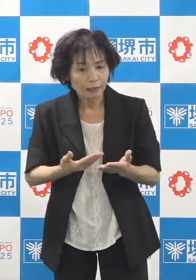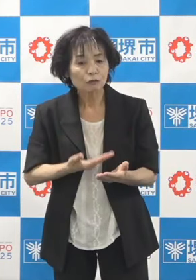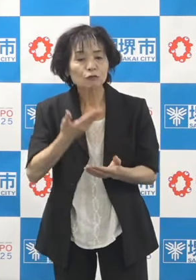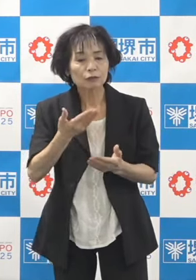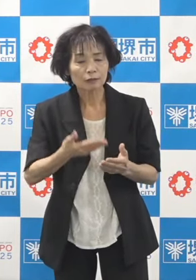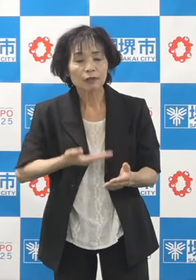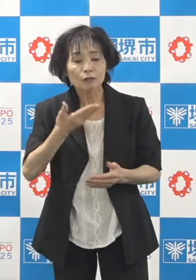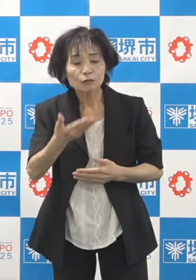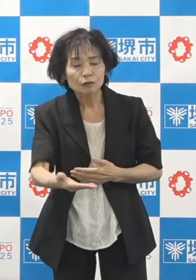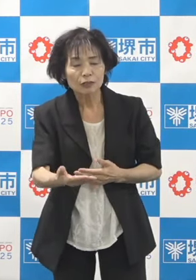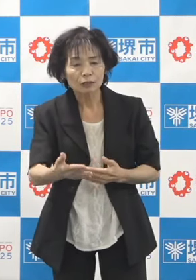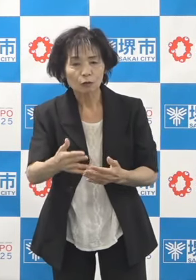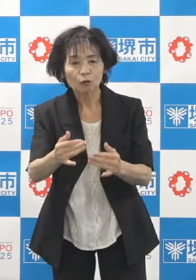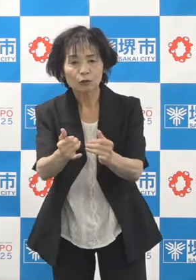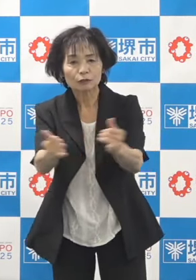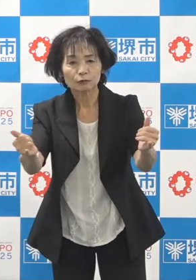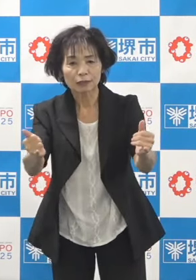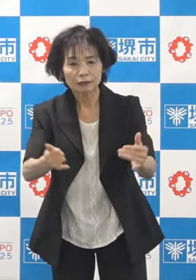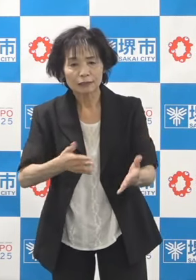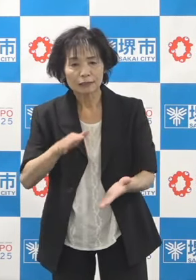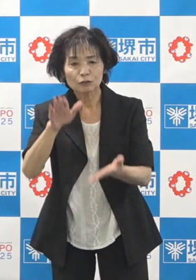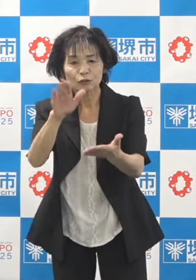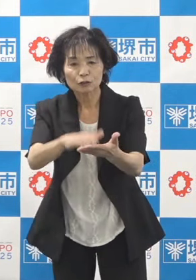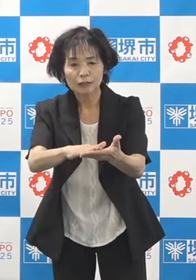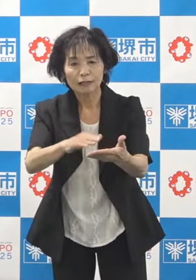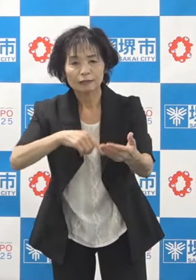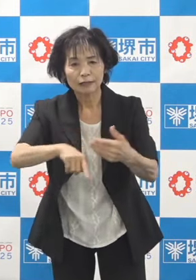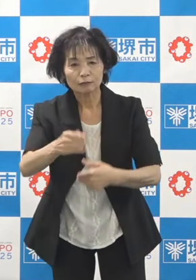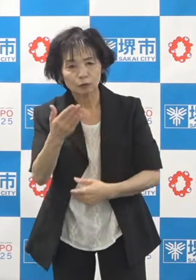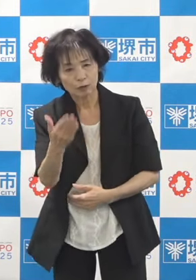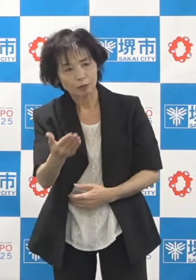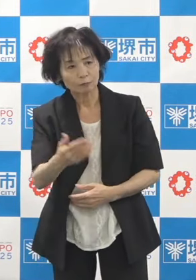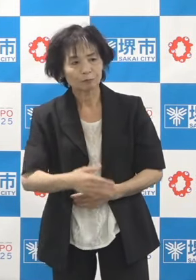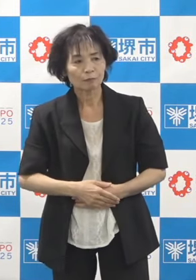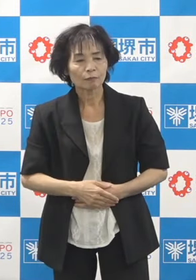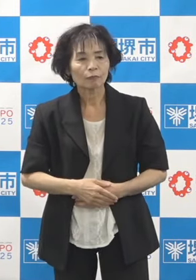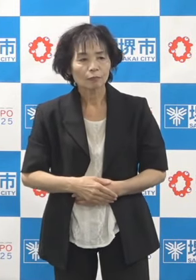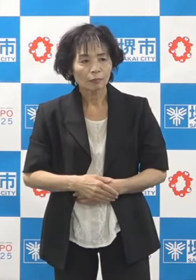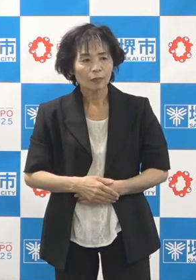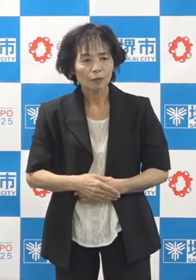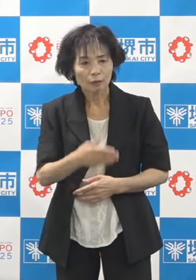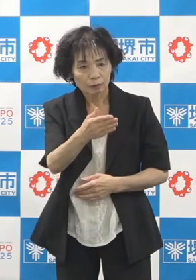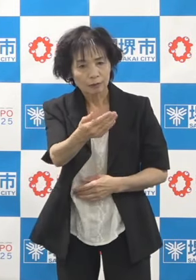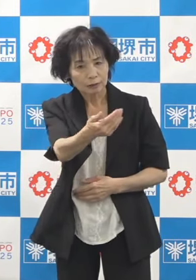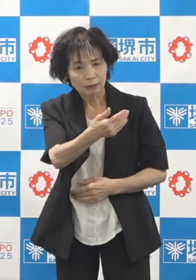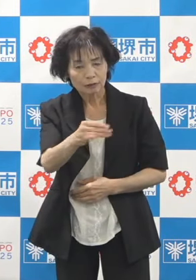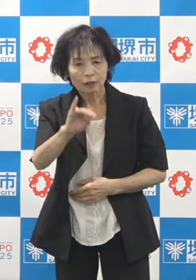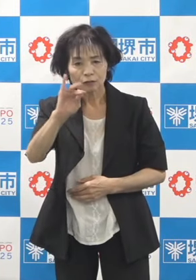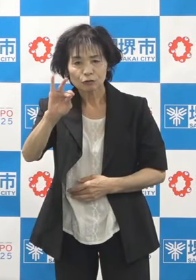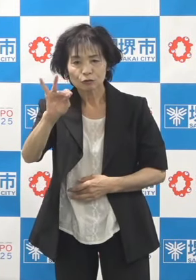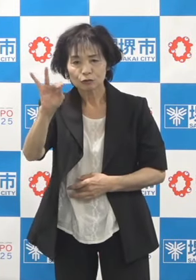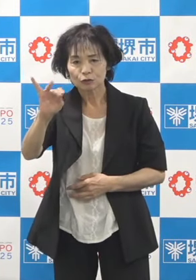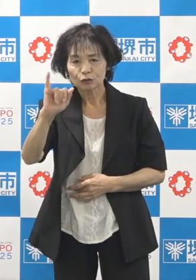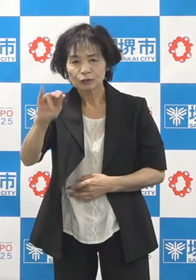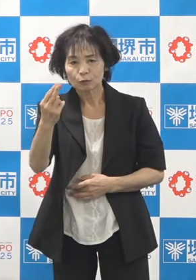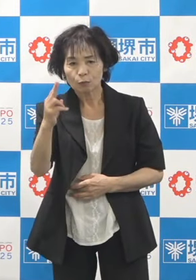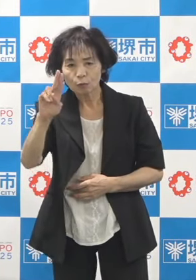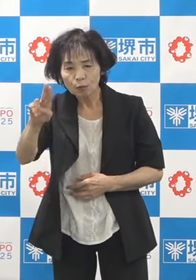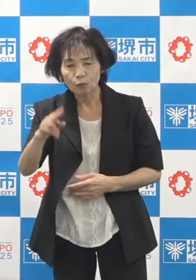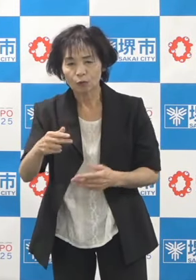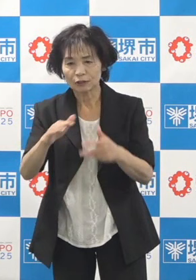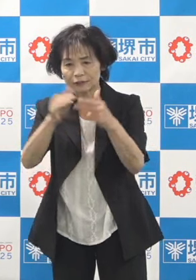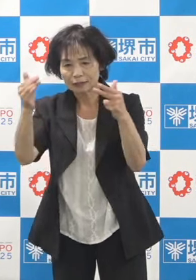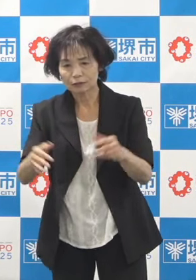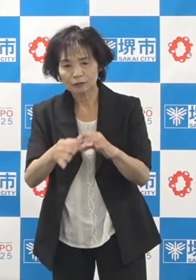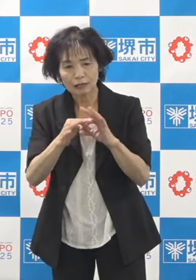も深めていきたいと考えています。 伊藤施設関連今後どうしていくかというのはちょっと考えてますか。